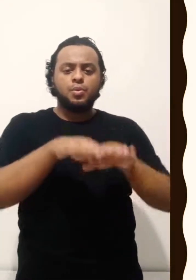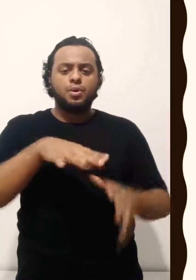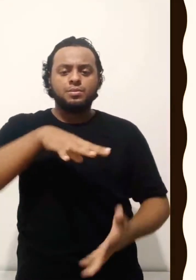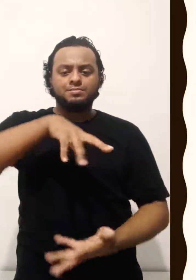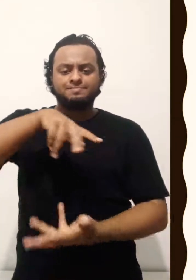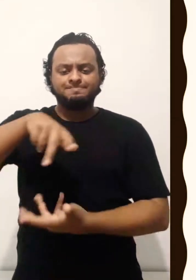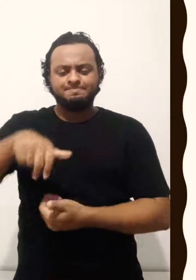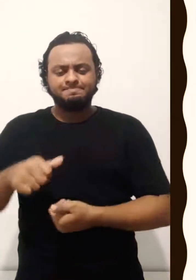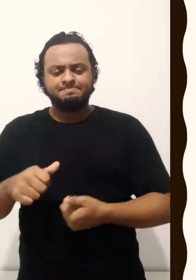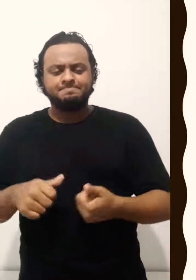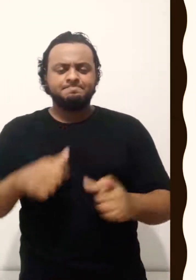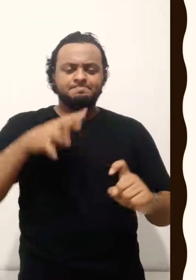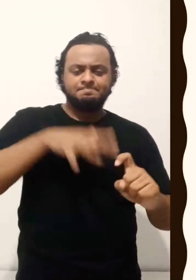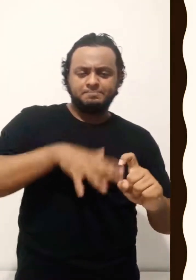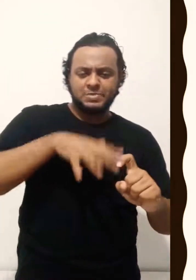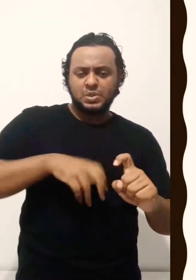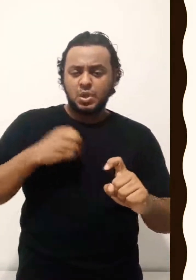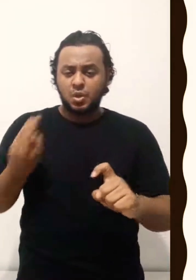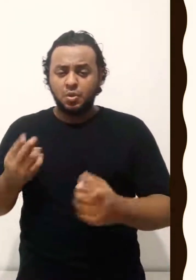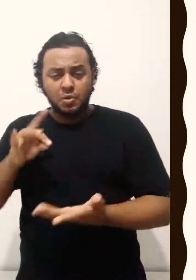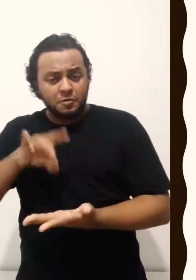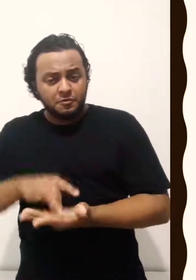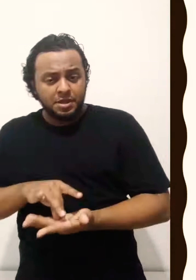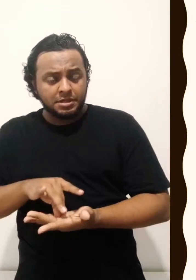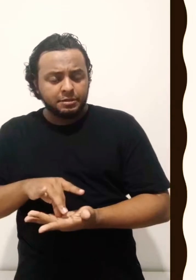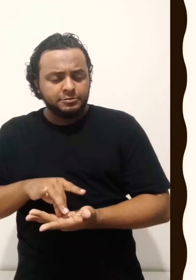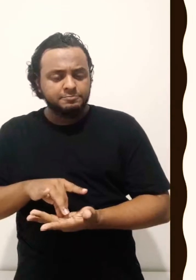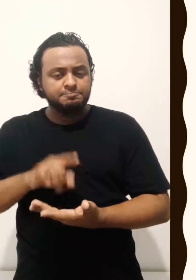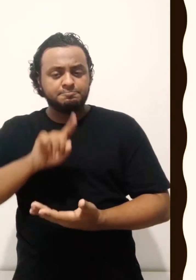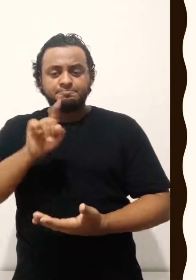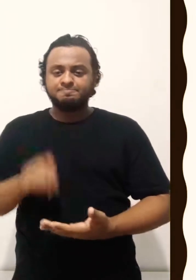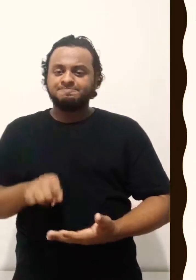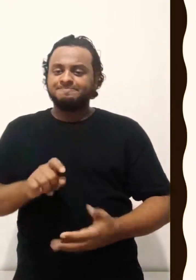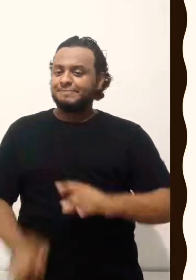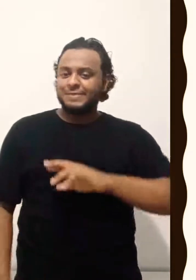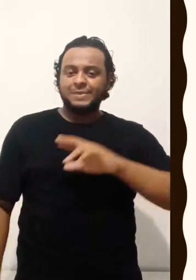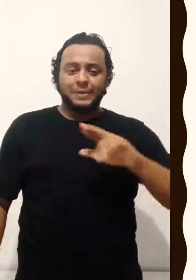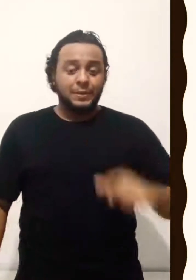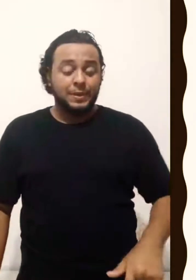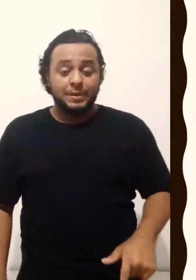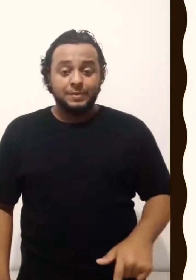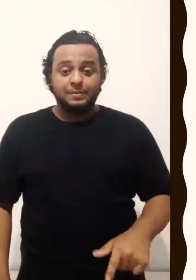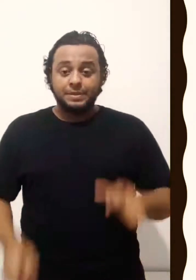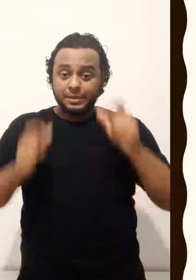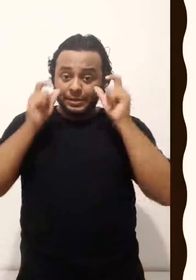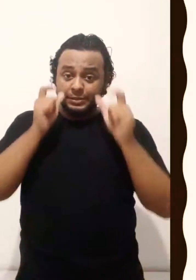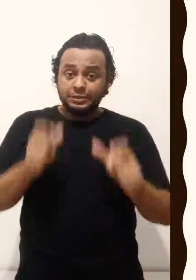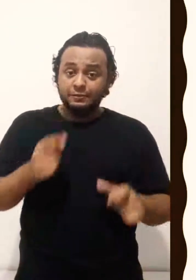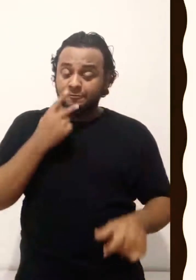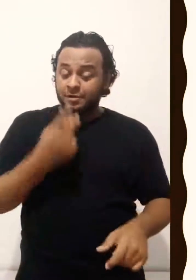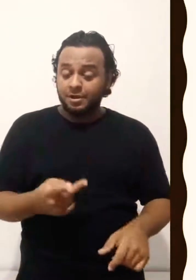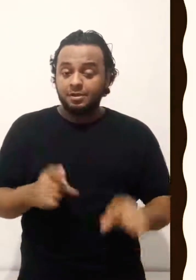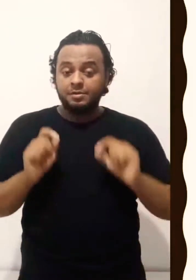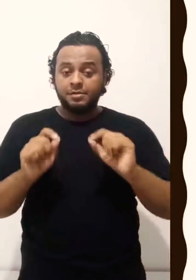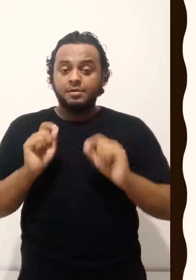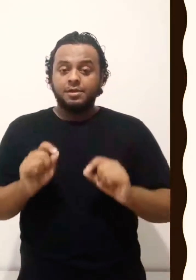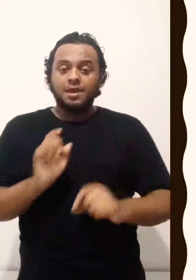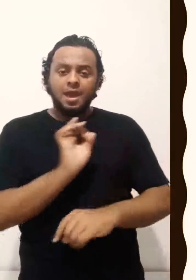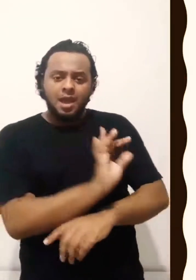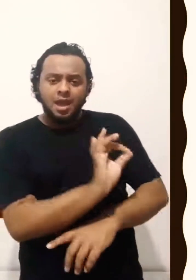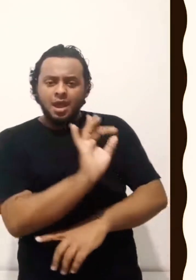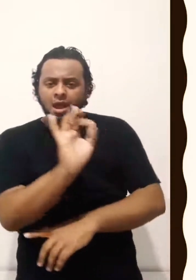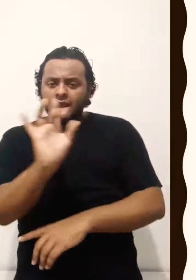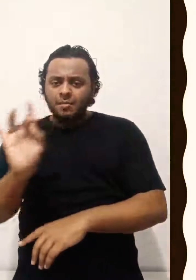universal. Será que isso é um mito ou é uma verdade? Não é. É interessante a gente falar que